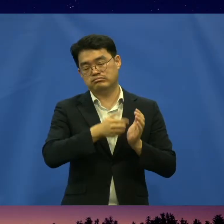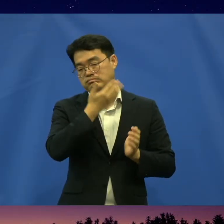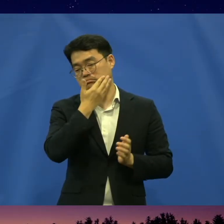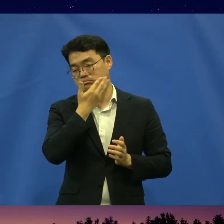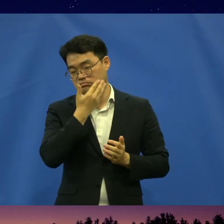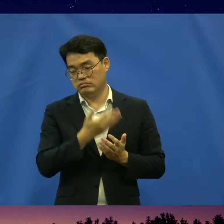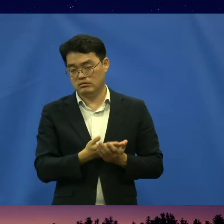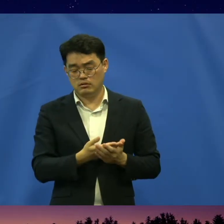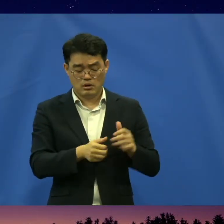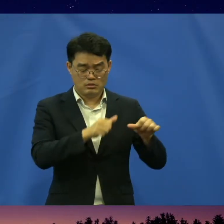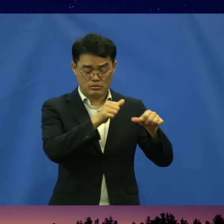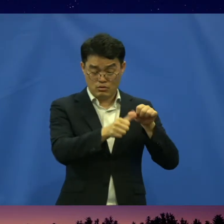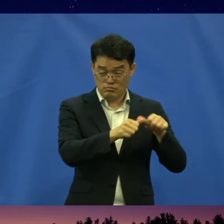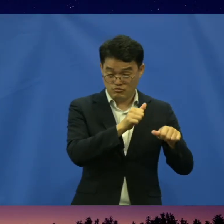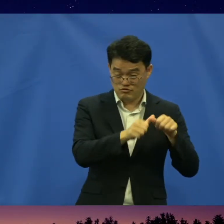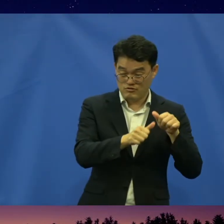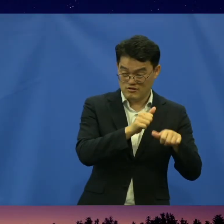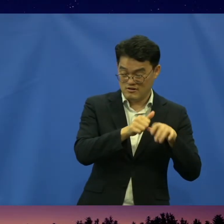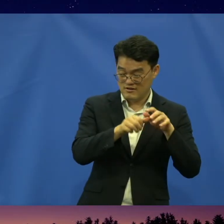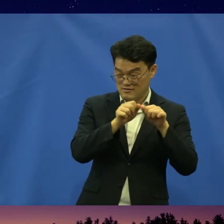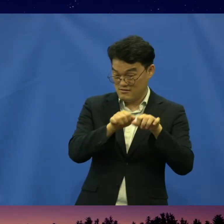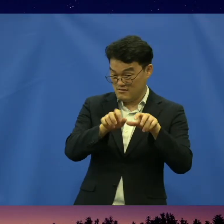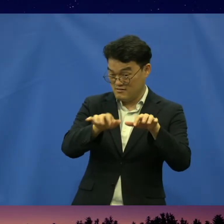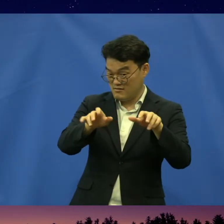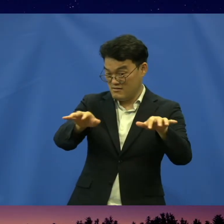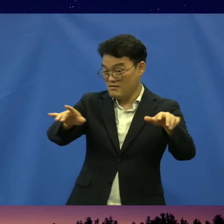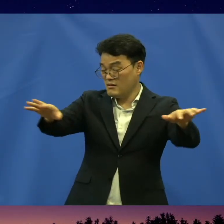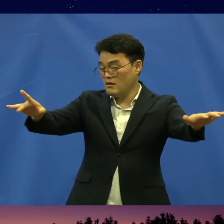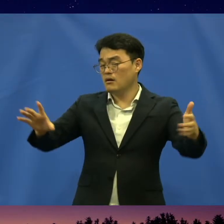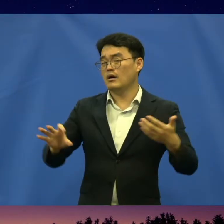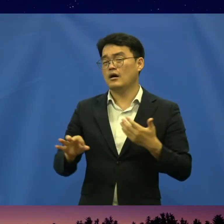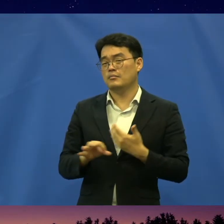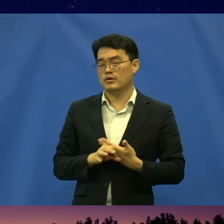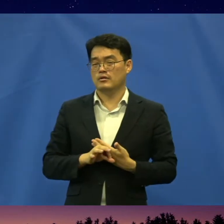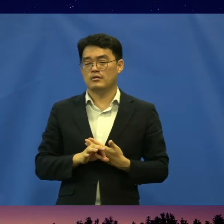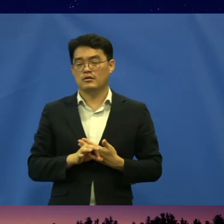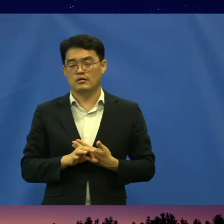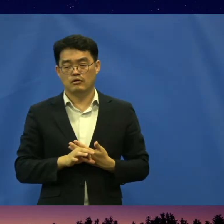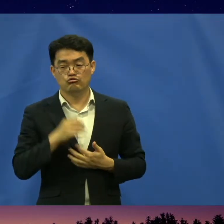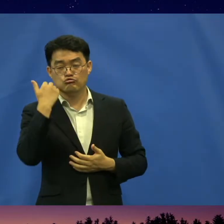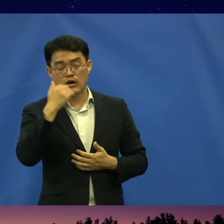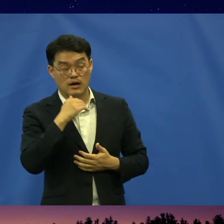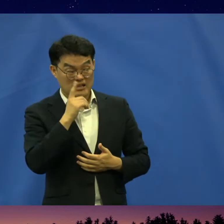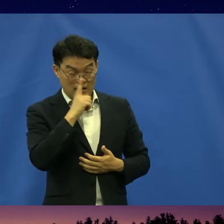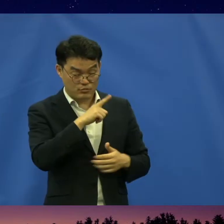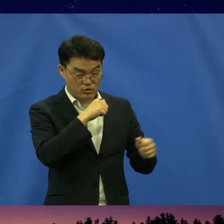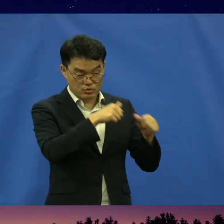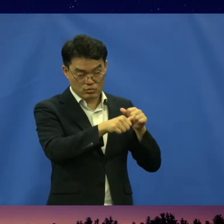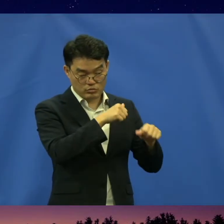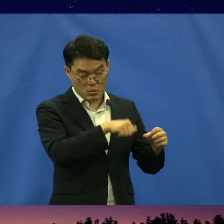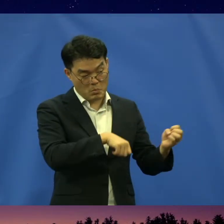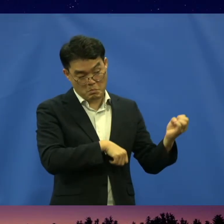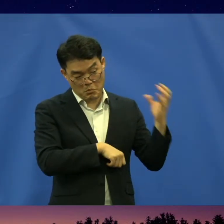소문을 만들어 가시글을 만들어 전해주면요 꼴떡 삼켜버리세요.